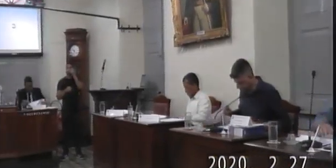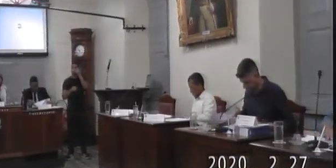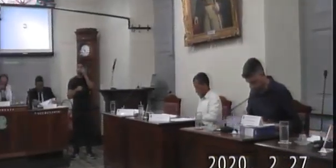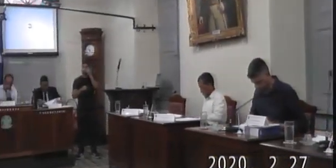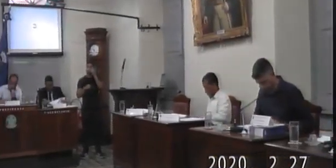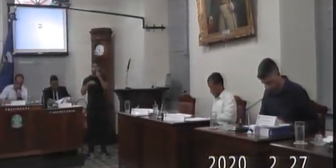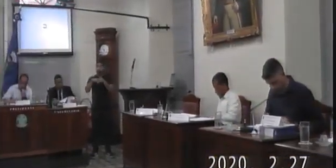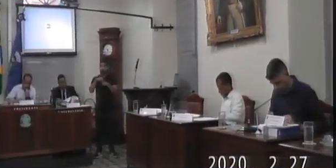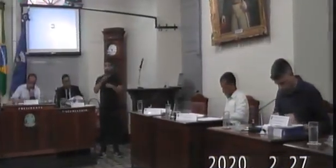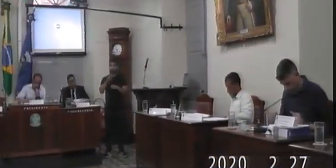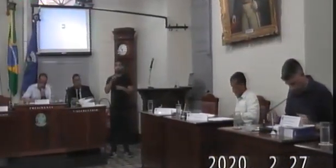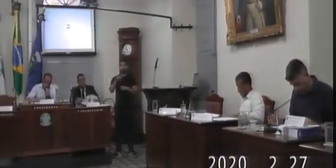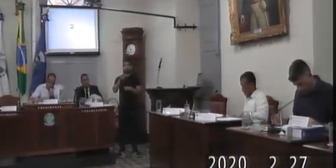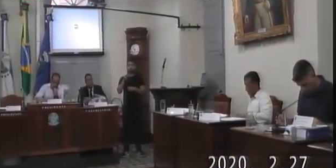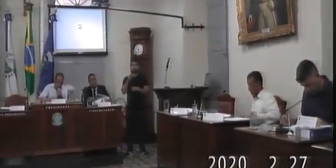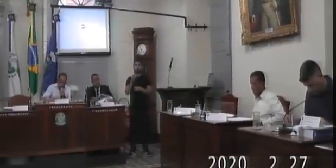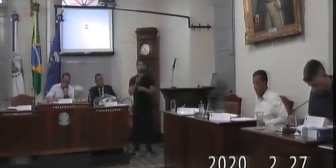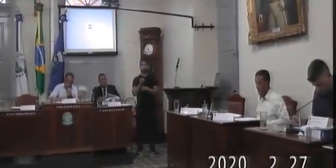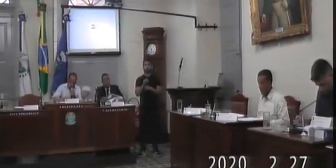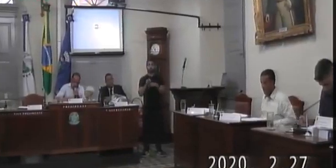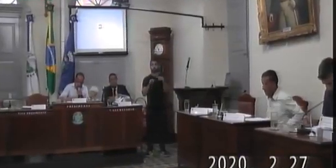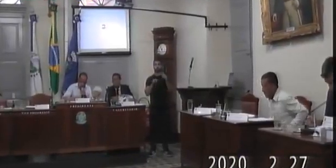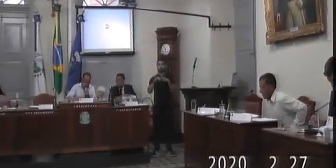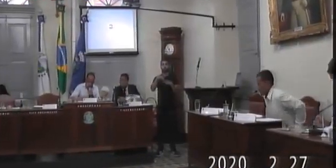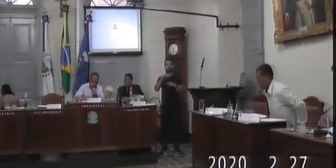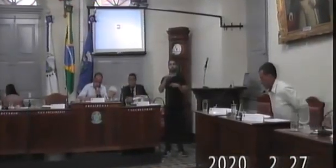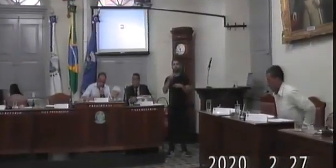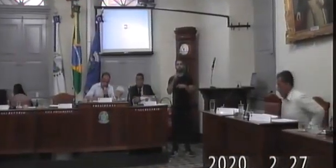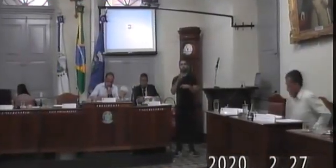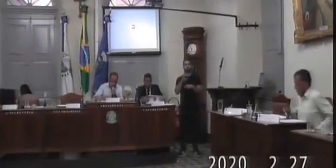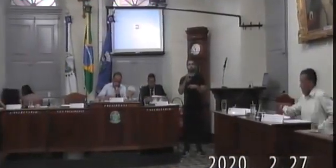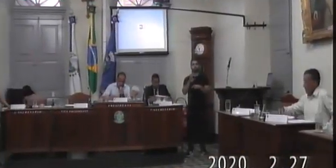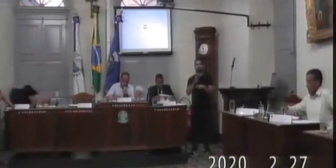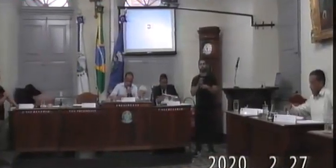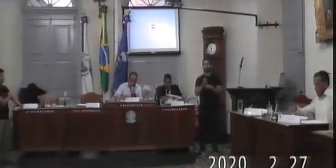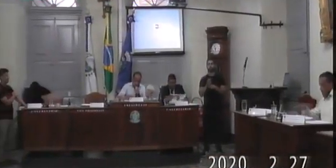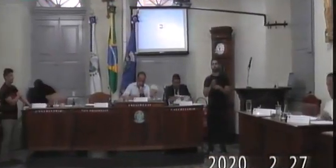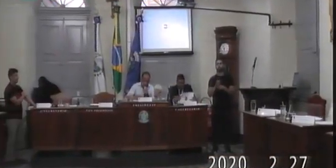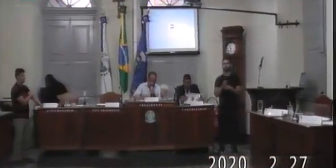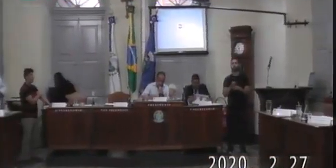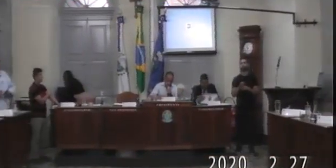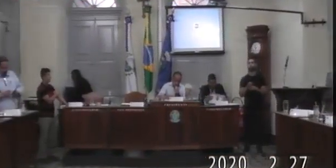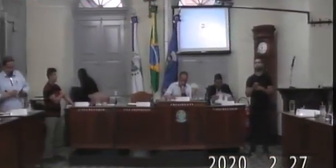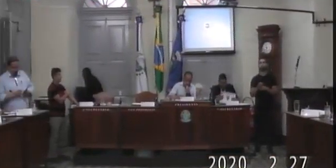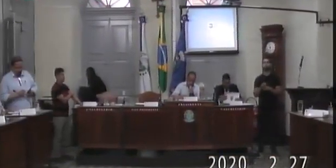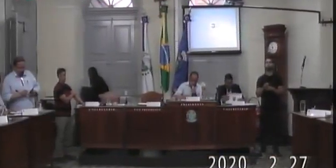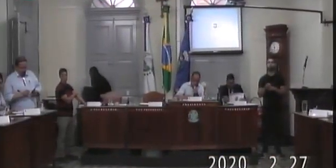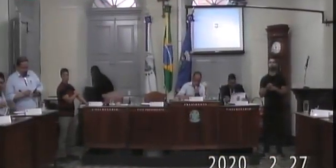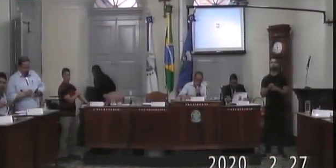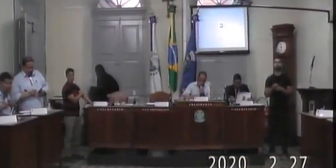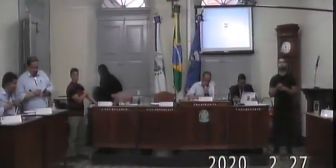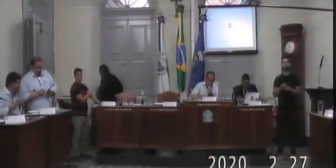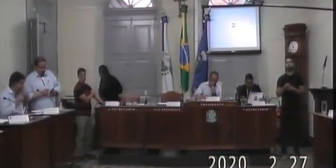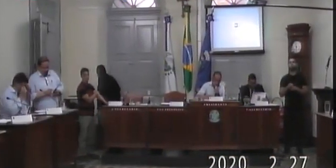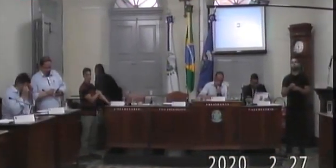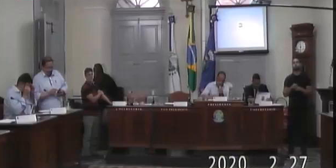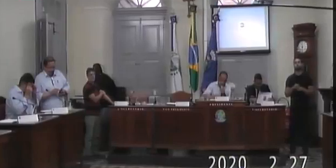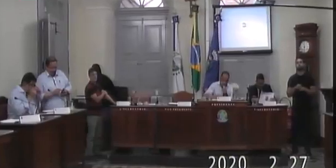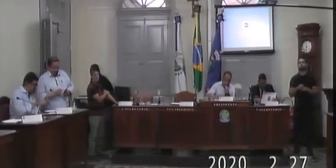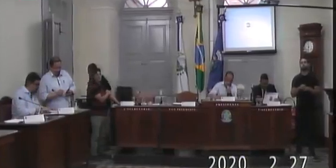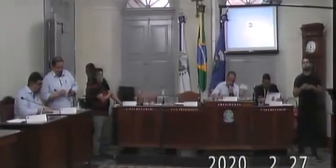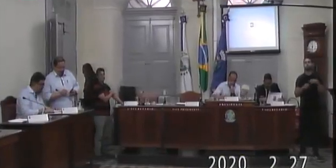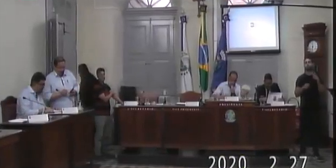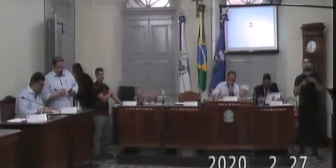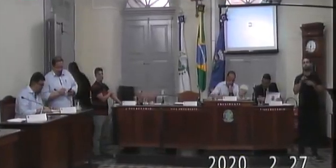Marquinhos da Saúde. Vereadora Michele Cabral. Vereador Paulo Celso Alves Pena.